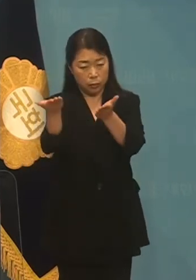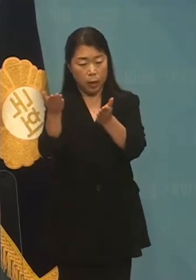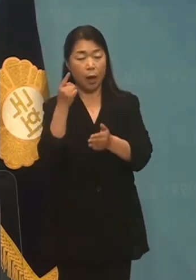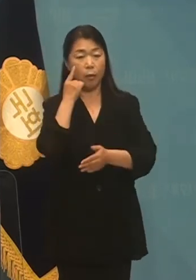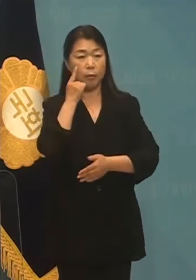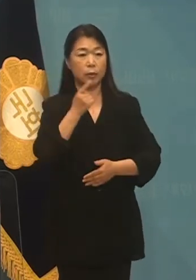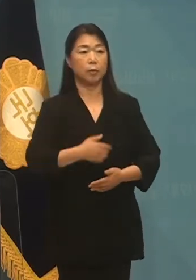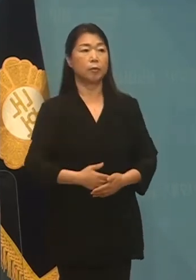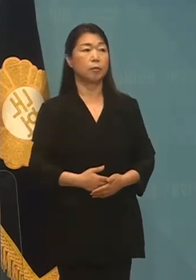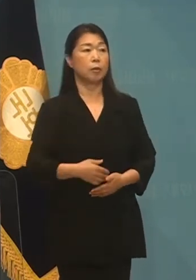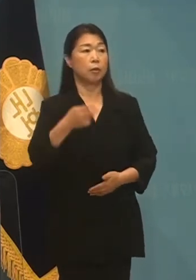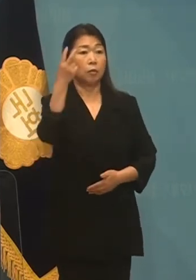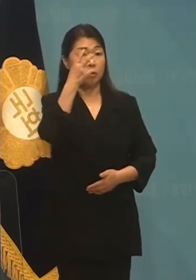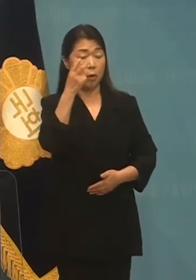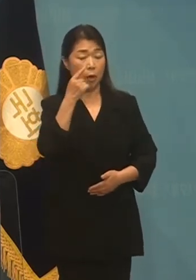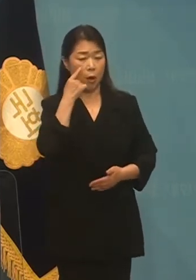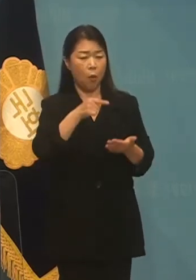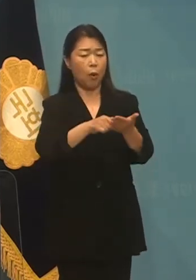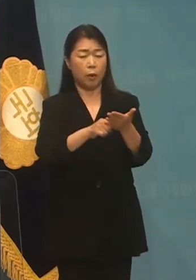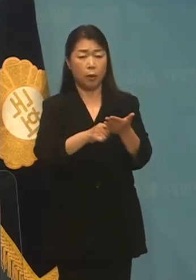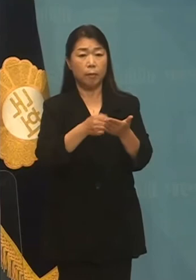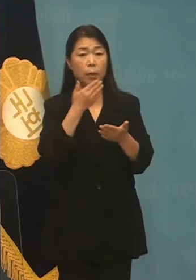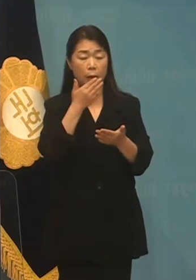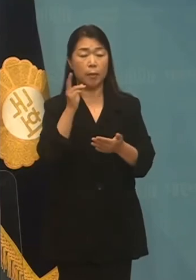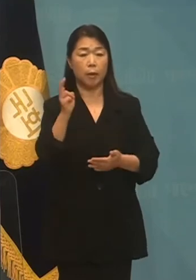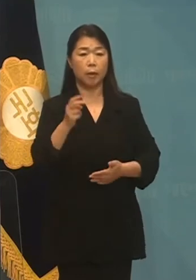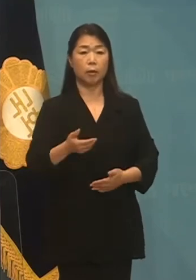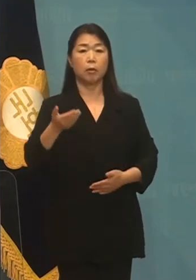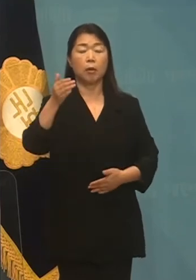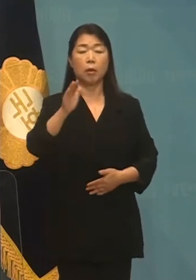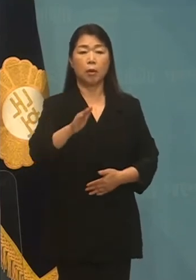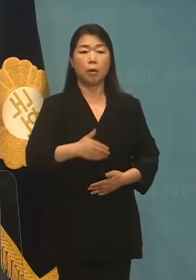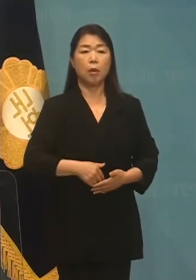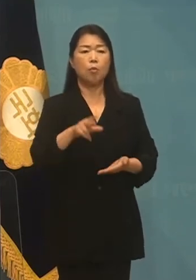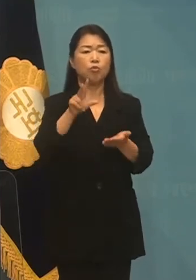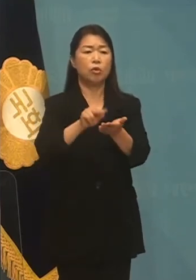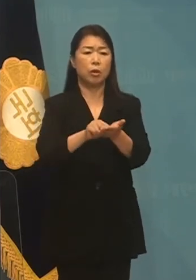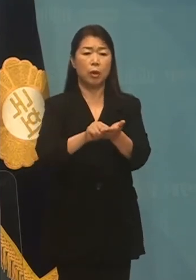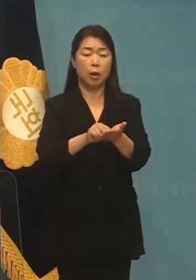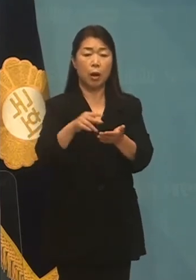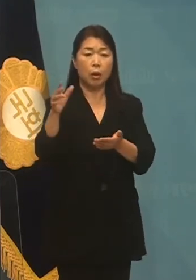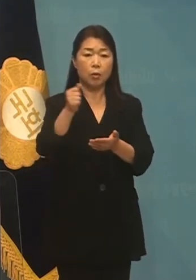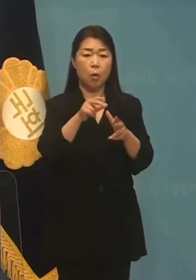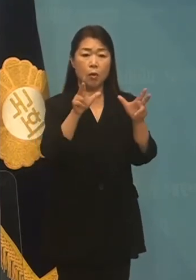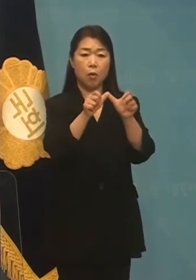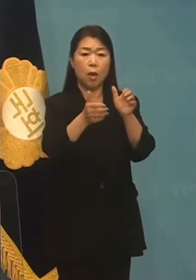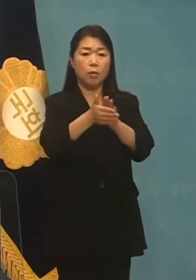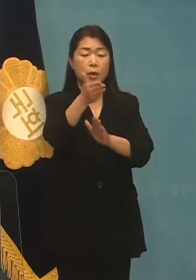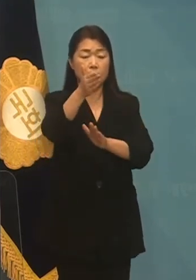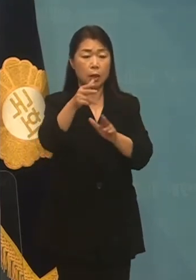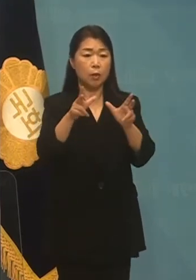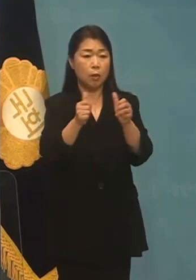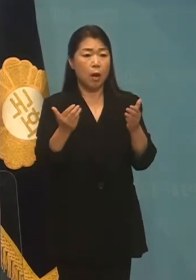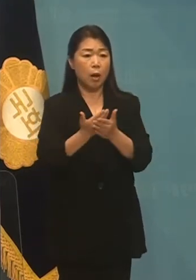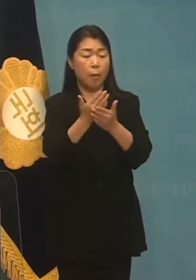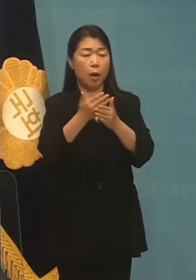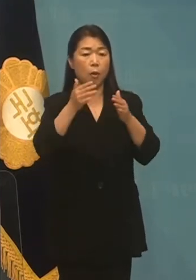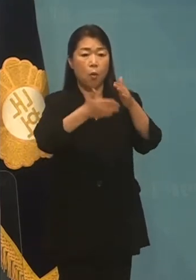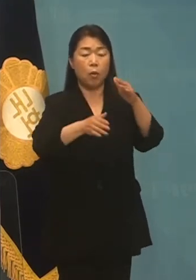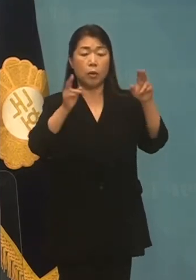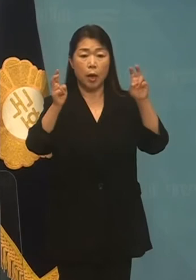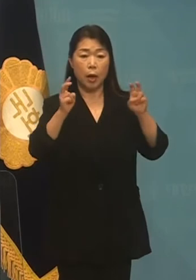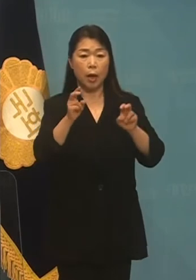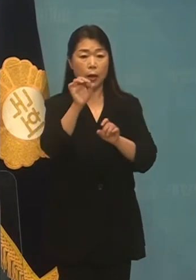통해 드러날 것입니다. 그러나 이런 문제들은 성남시